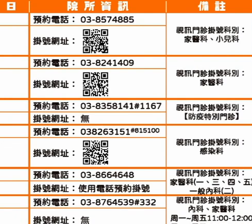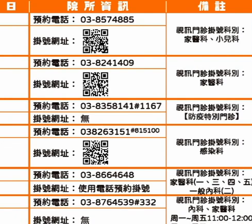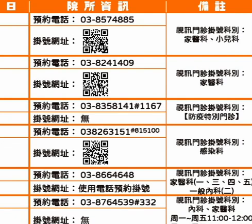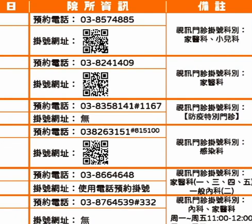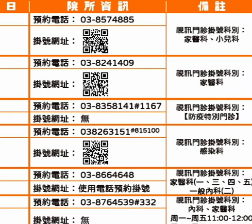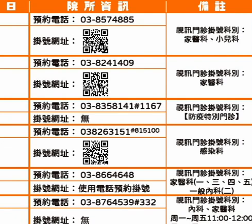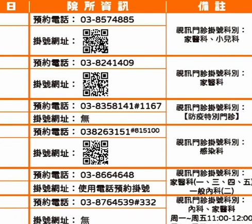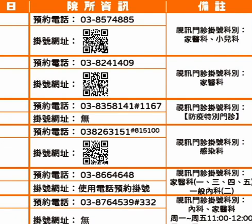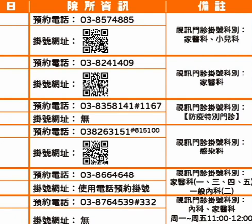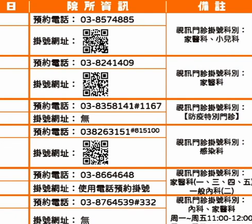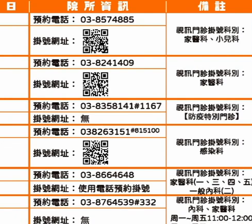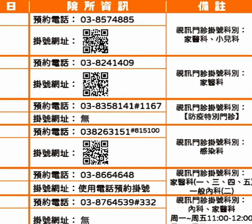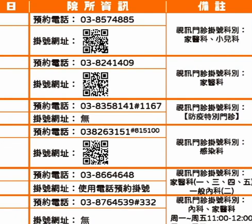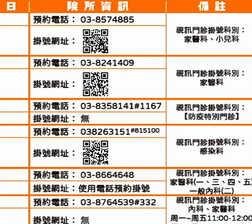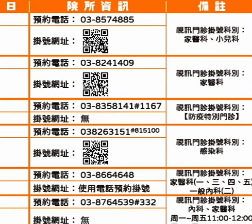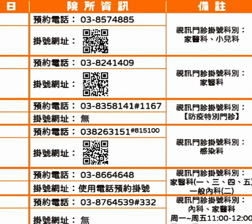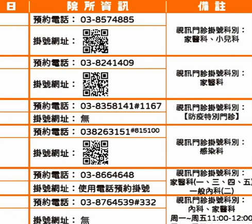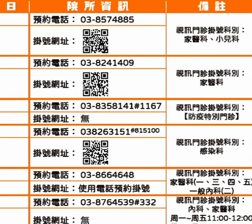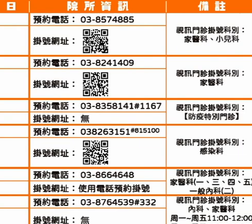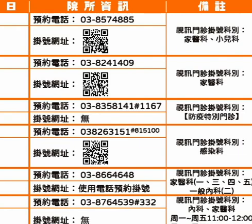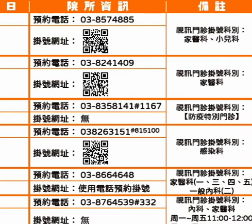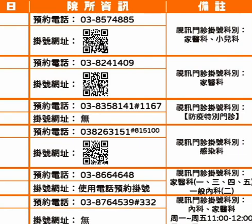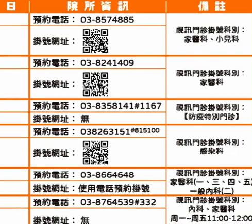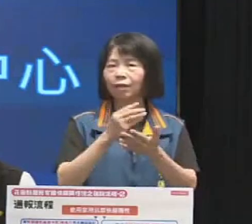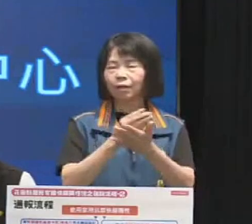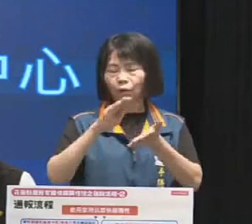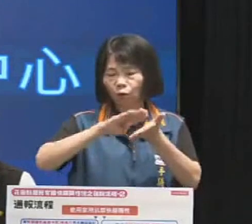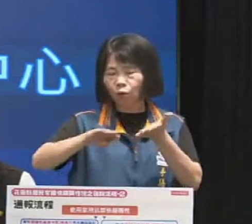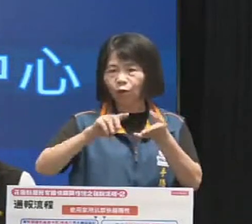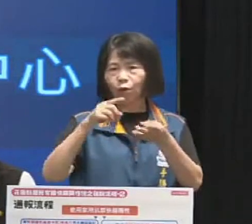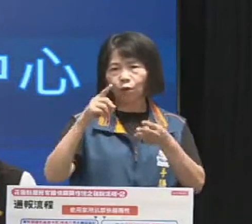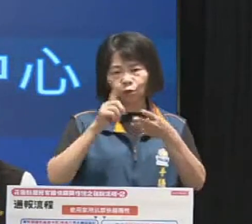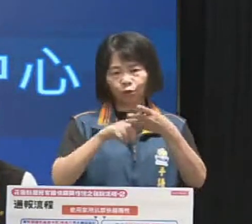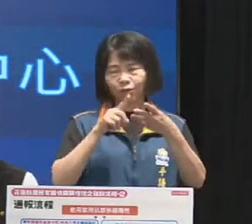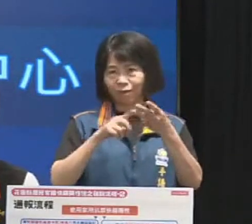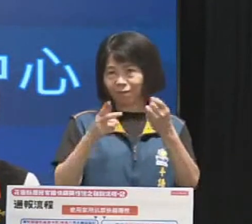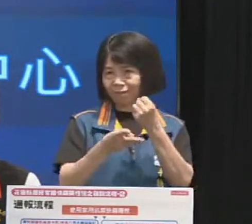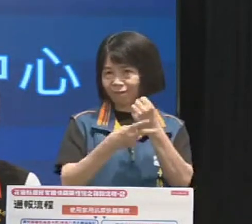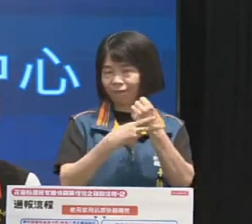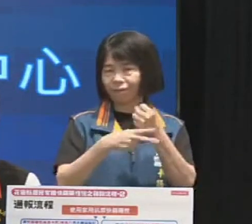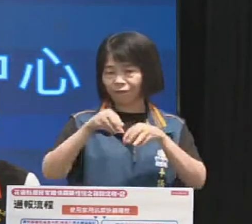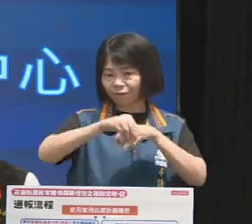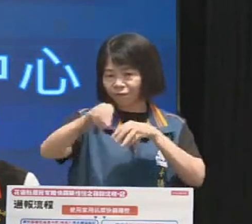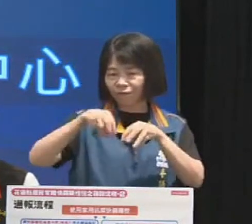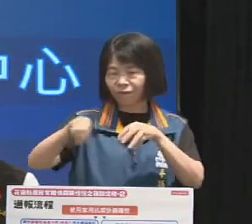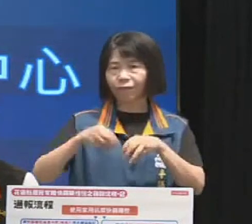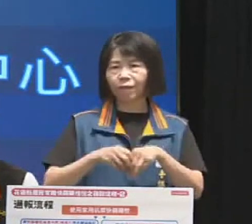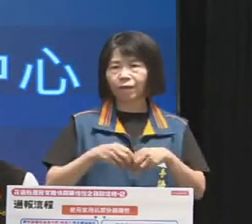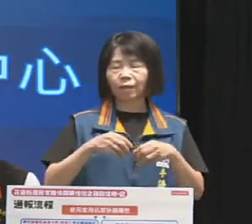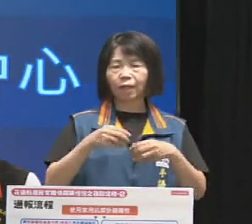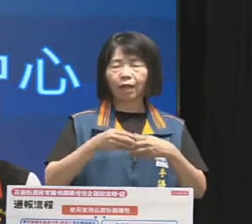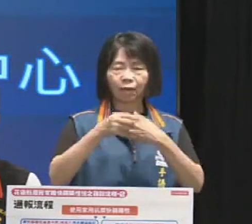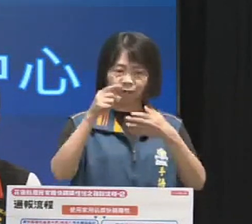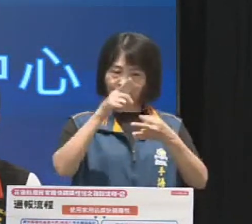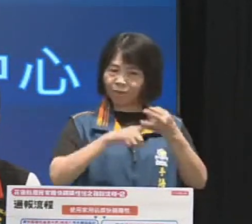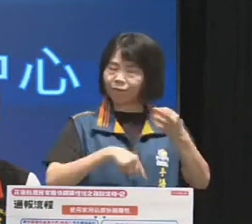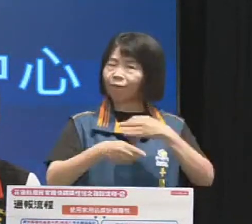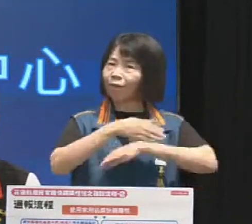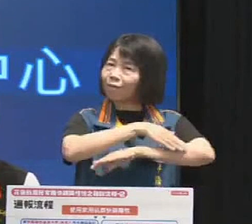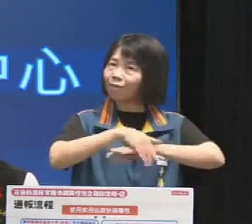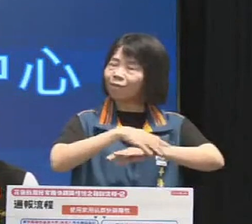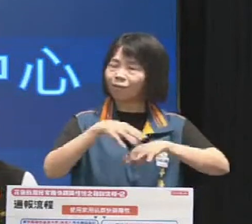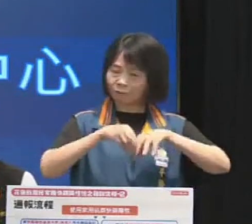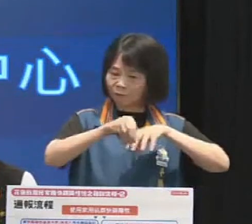济跟玉里龙鸣医院，那凤鸣还有一个凤鸣分院哈。那这张表就是我们每一家医院